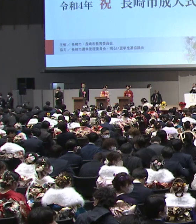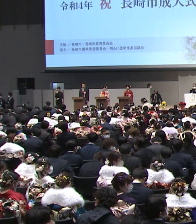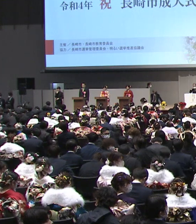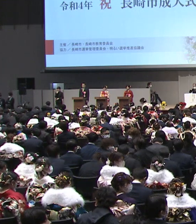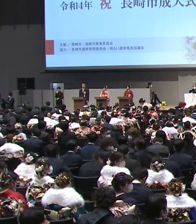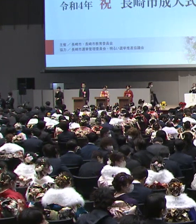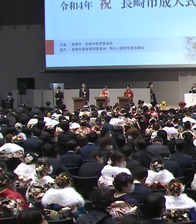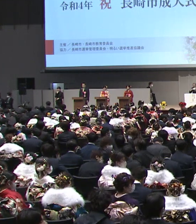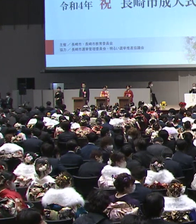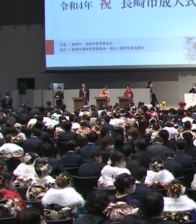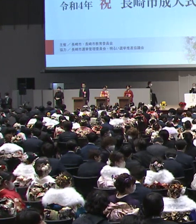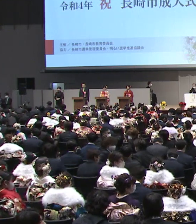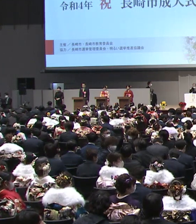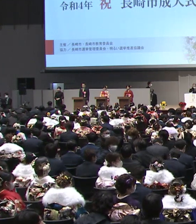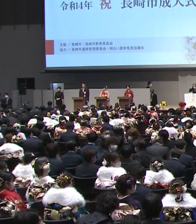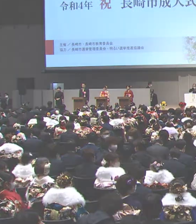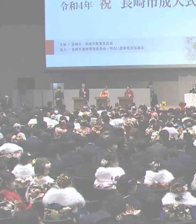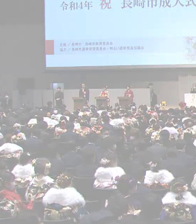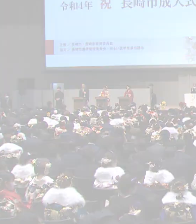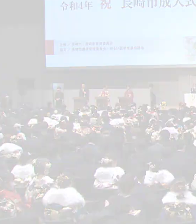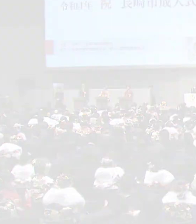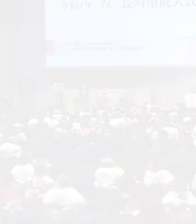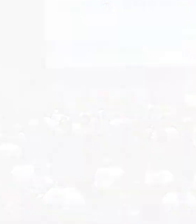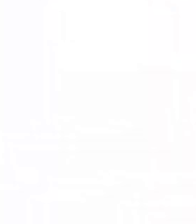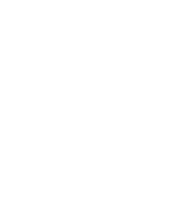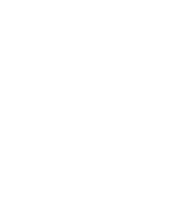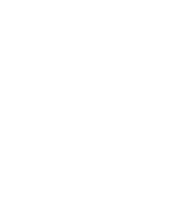着席の上お待ちください